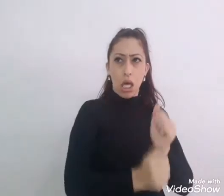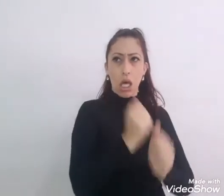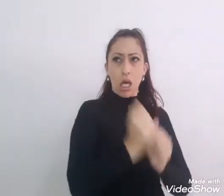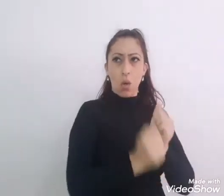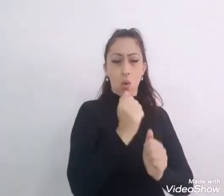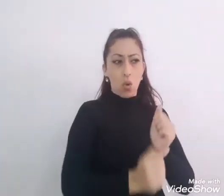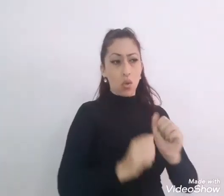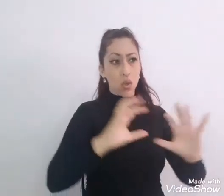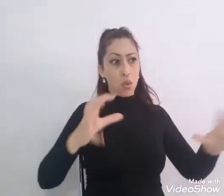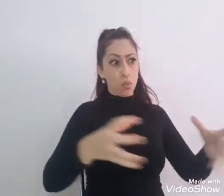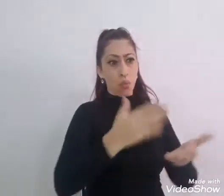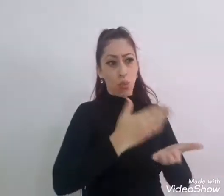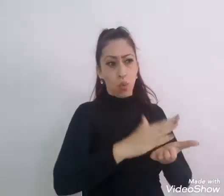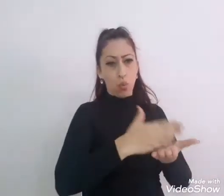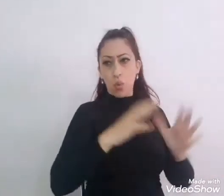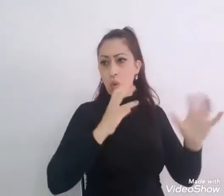arroz, e aí ela tem uma colheita muito